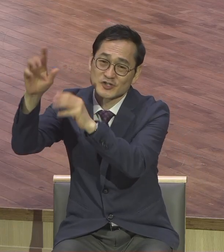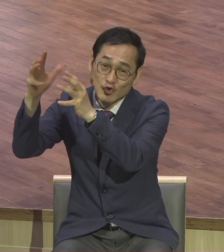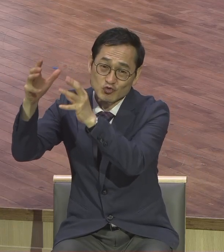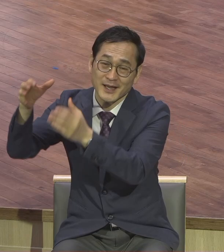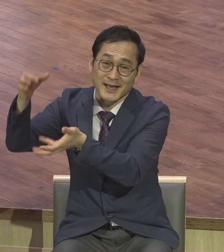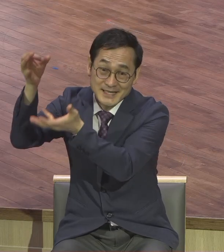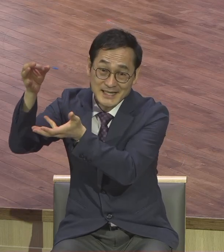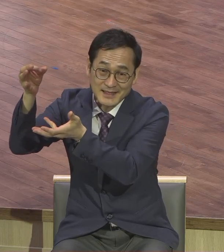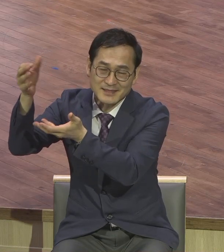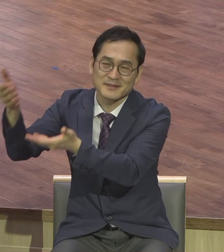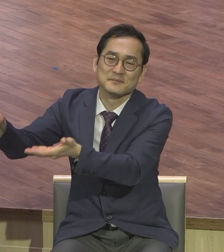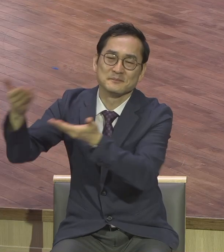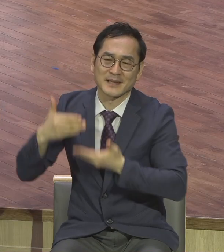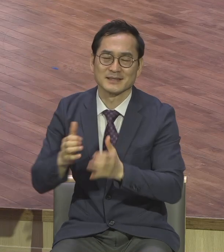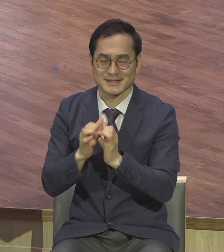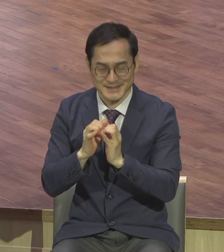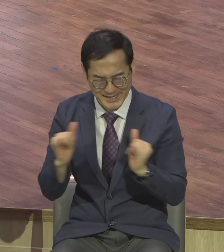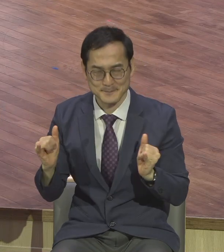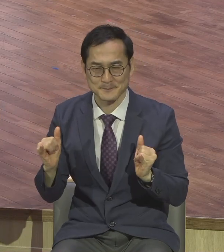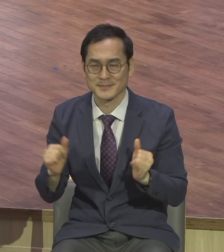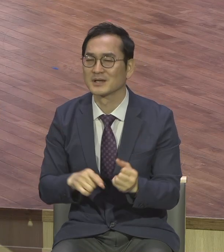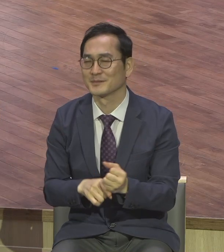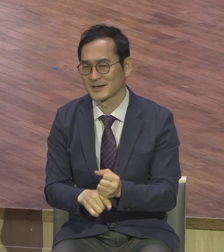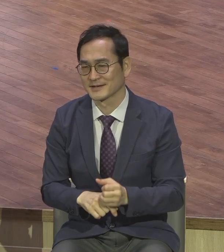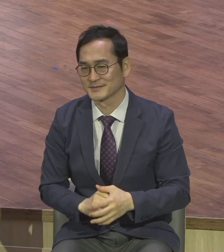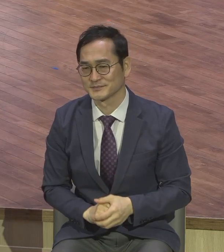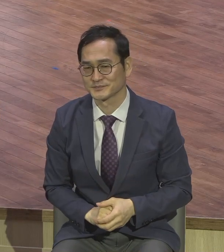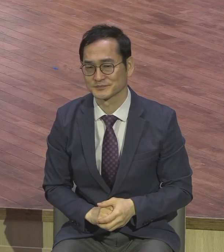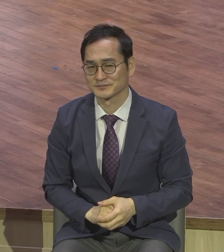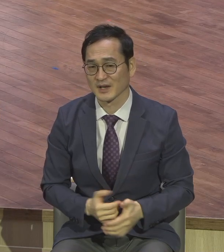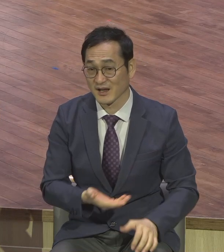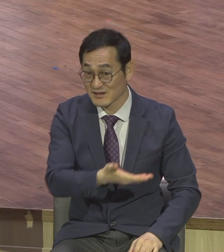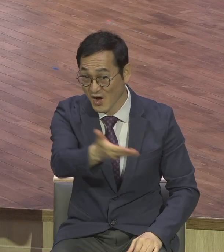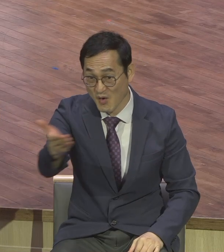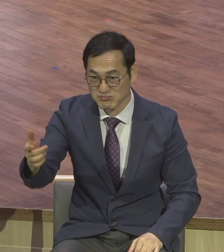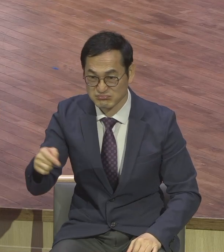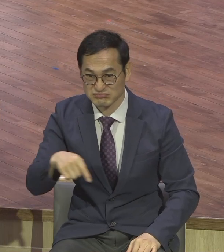뜻이에요. 보통 여러분이 보통 분들이 아닙니다.